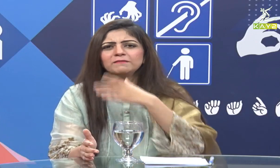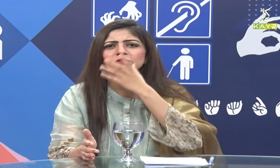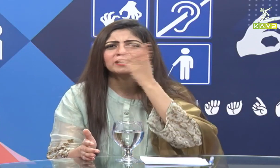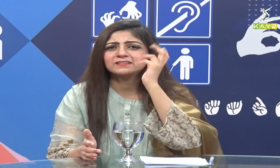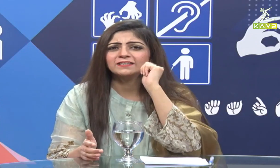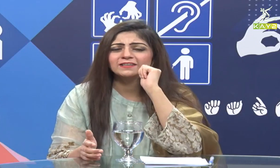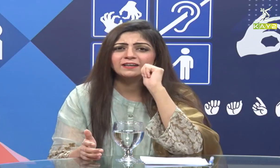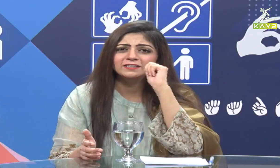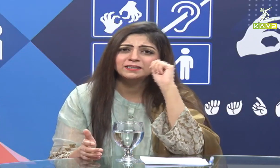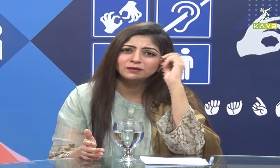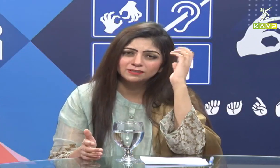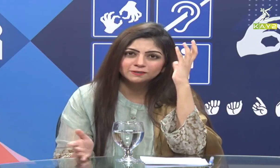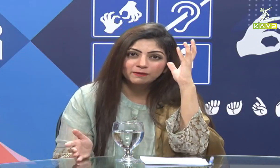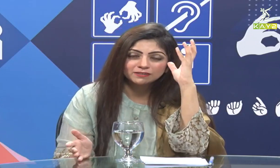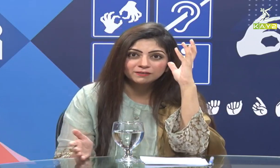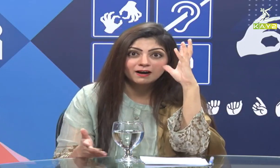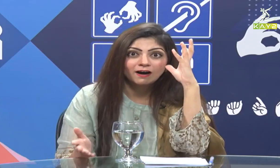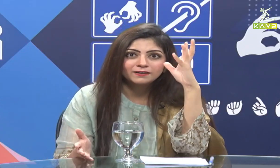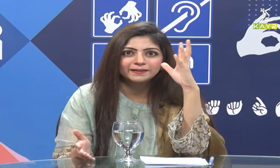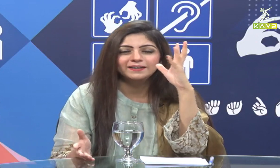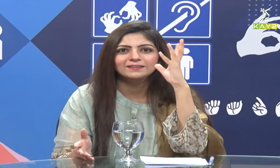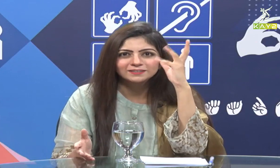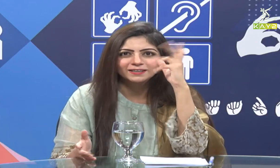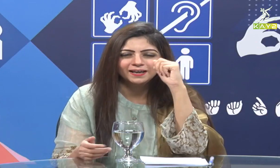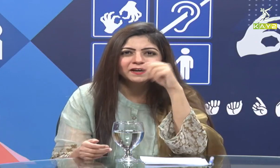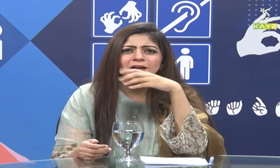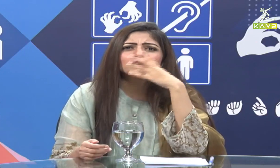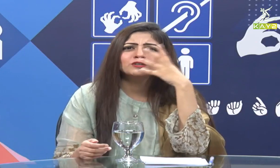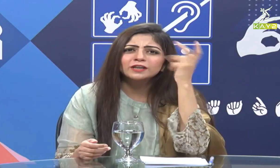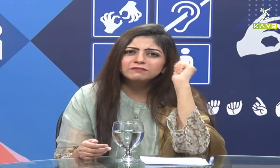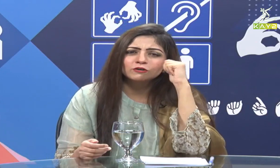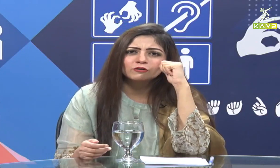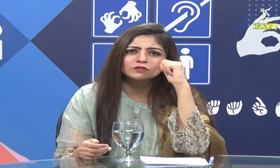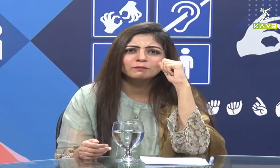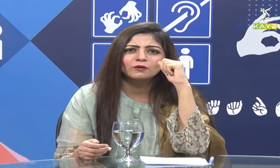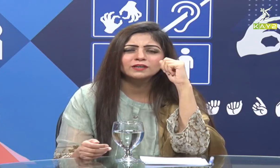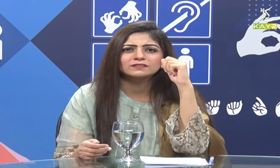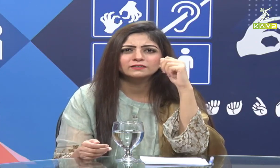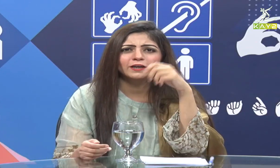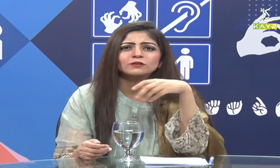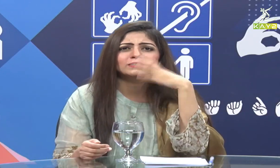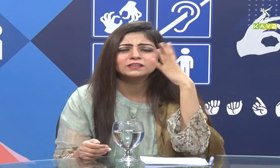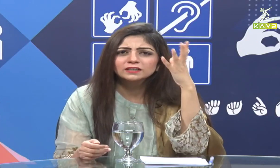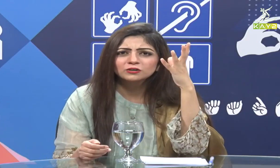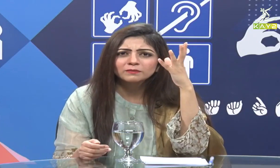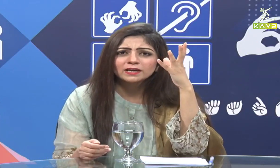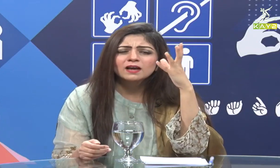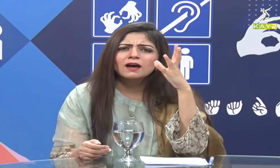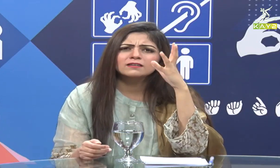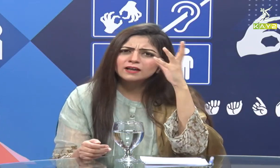कुछ ऐसे इंसान हैं जिनके पास ये स्पेसिफ़िक आर्ट है या स्किल है जो डेफ लोगों को सपोर्ट कर सकते हैं, उनकी ज़िंदगियों में आसानियाँ